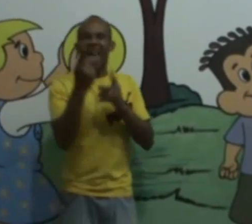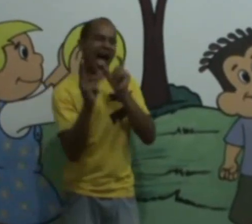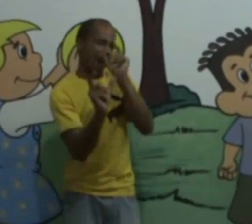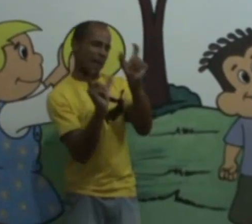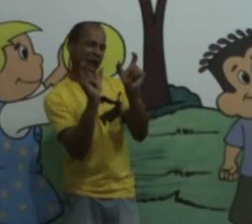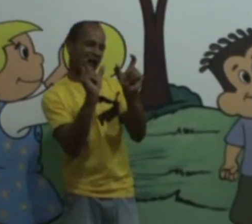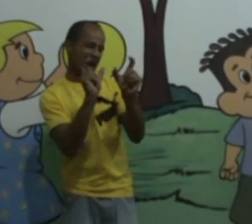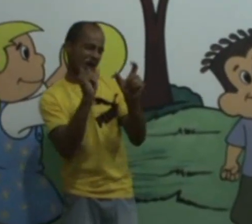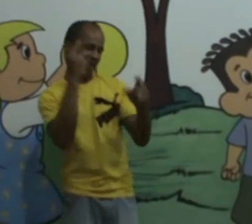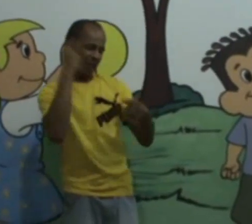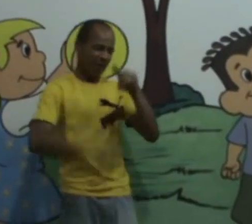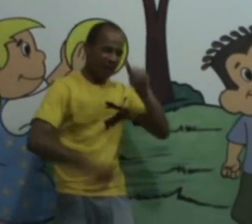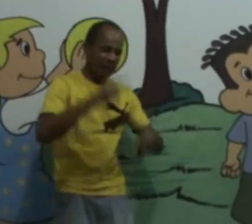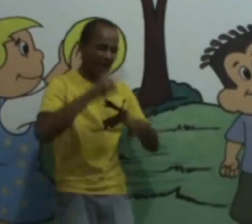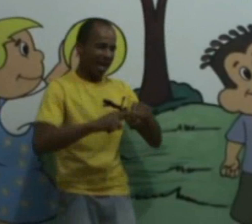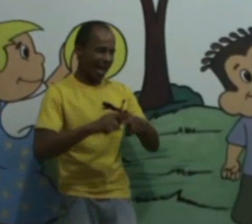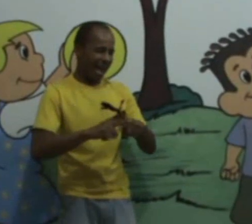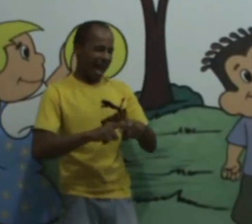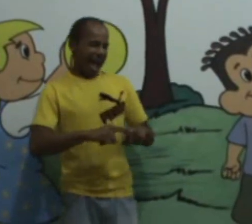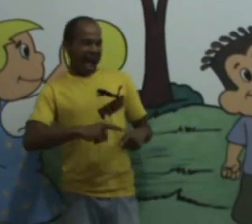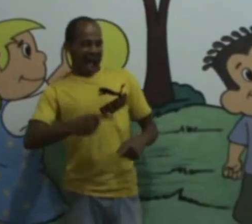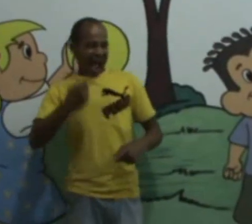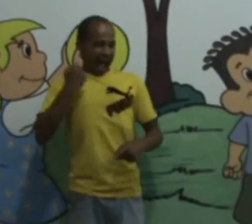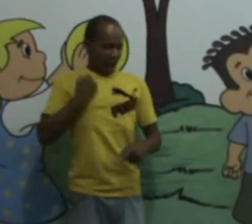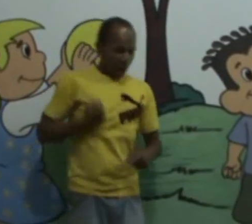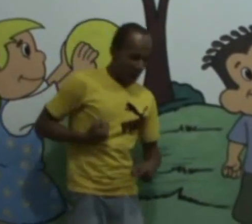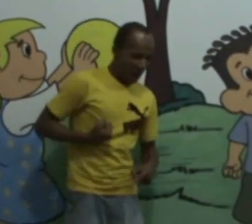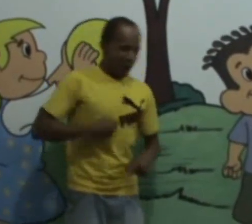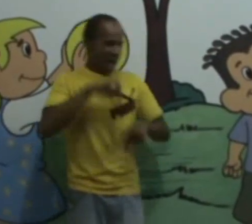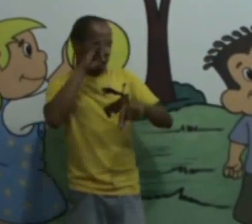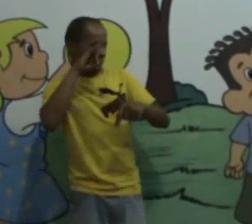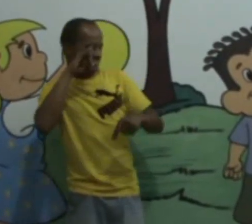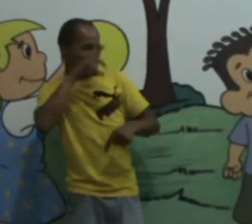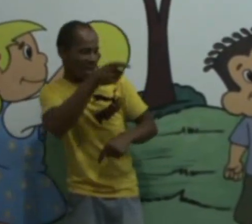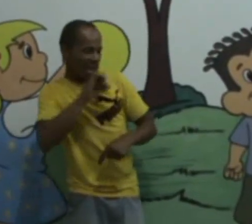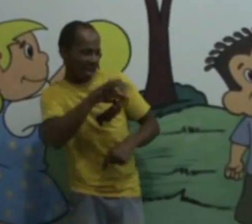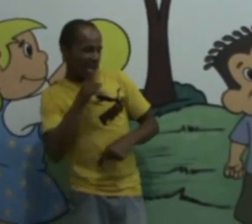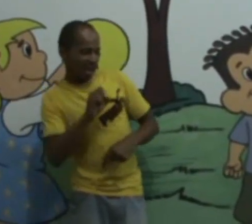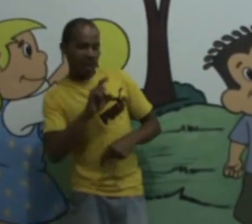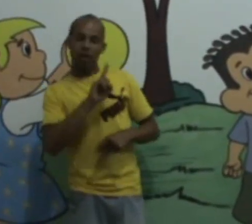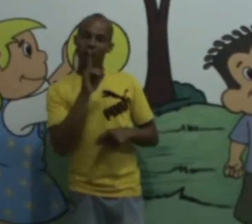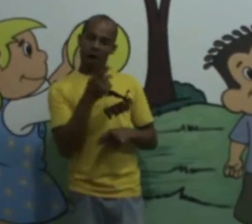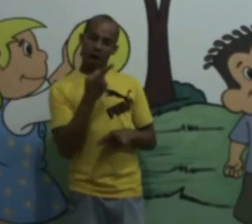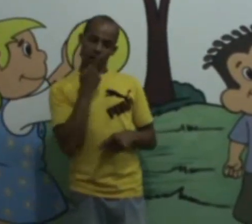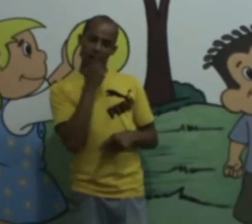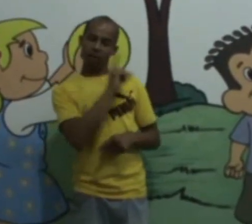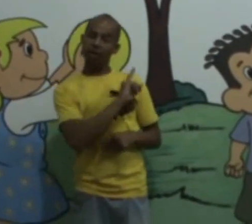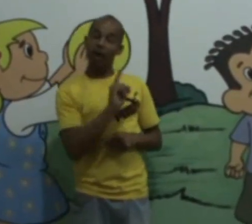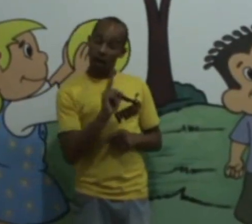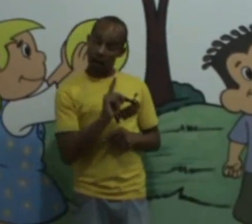não pode ficar falando palavra feia, cocô, xixi, não use essas